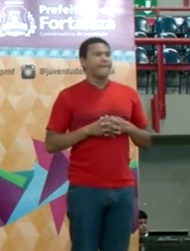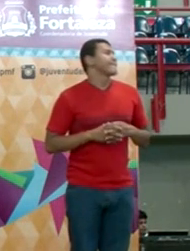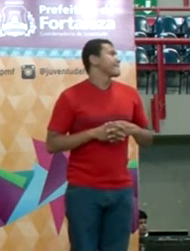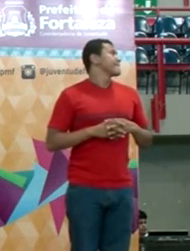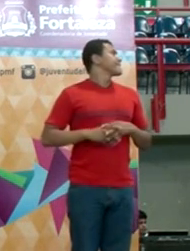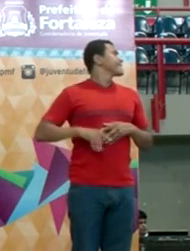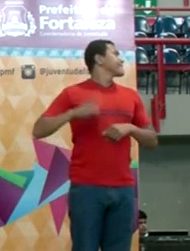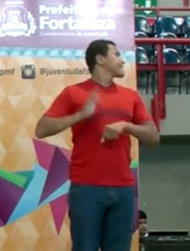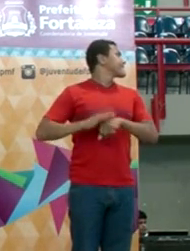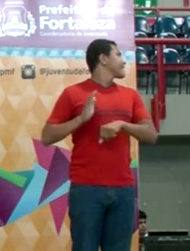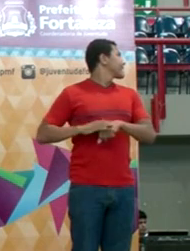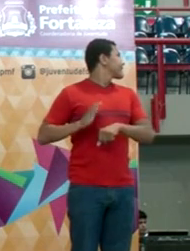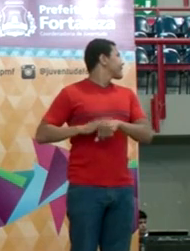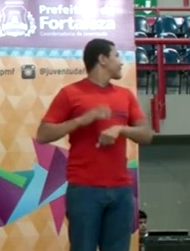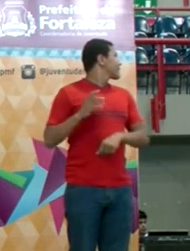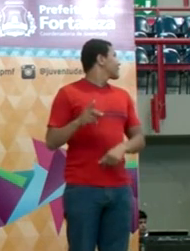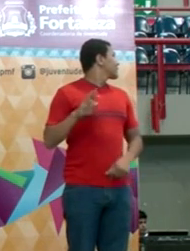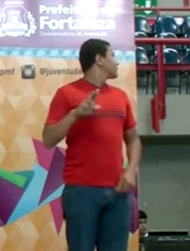Produzo redação